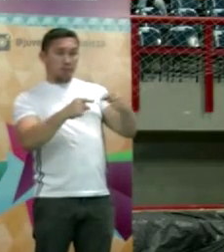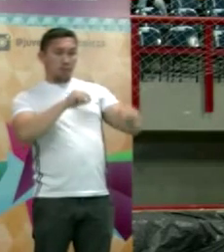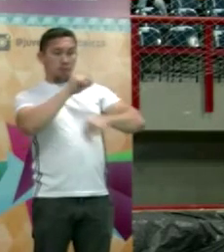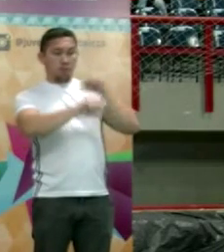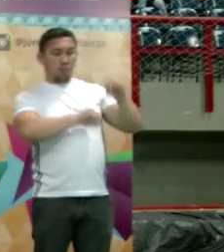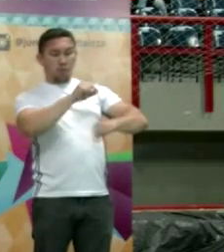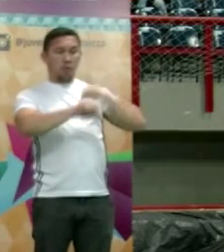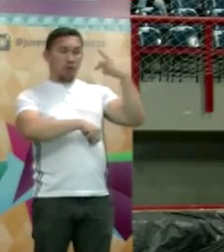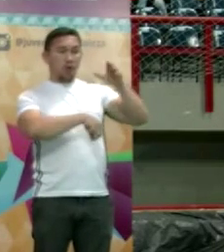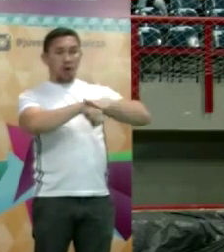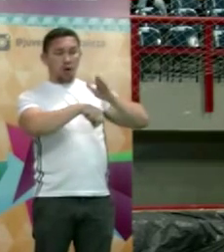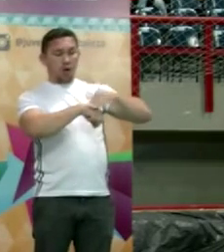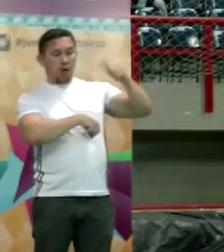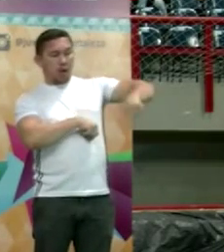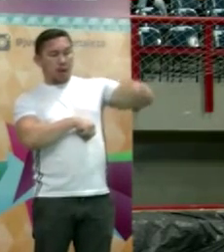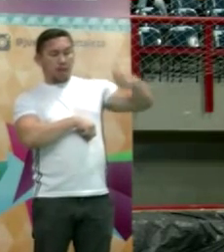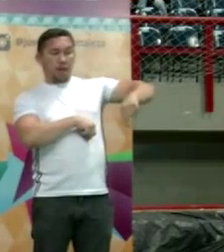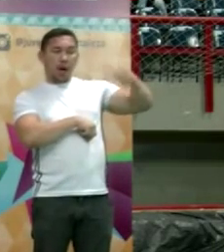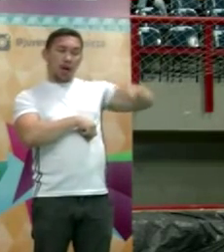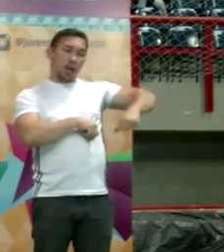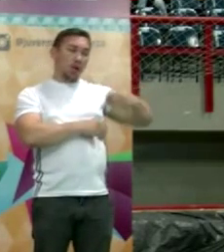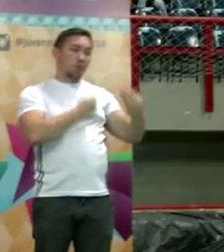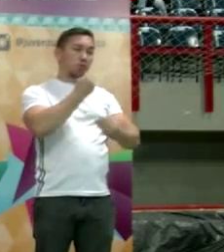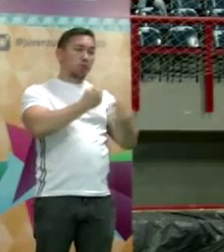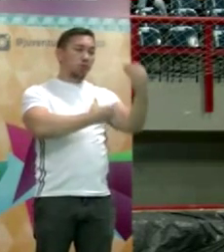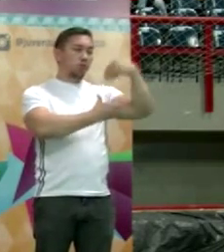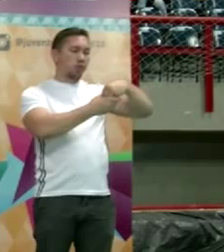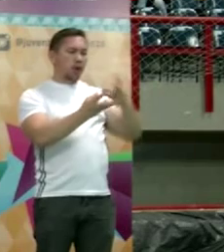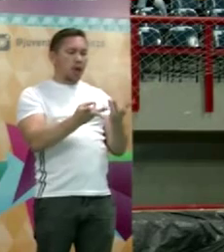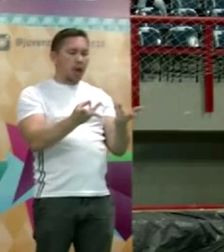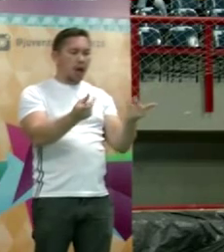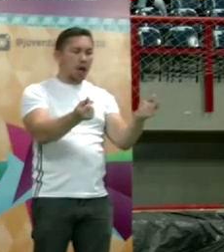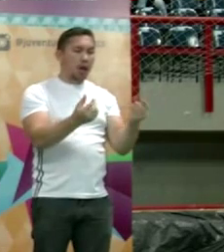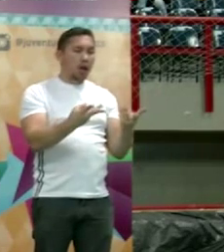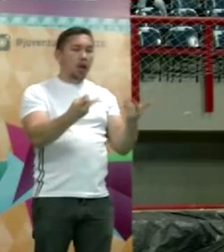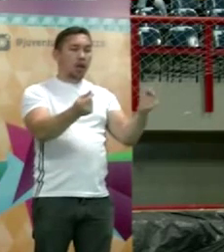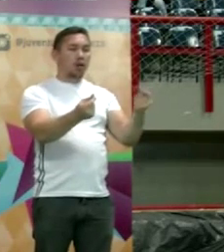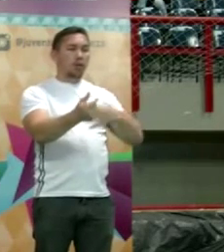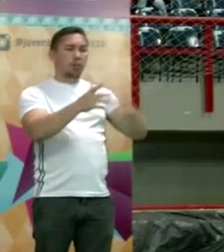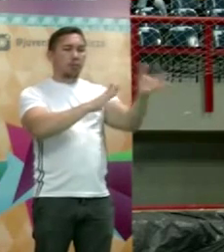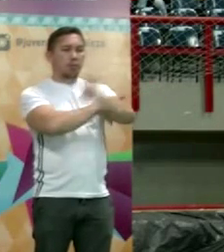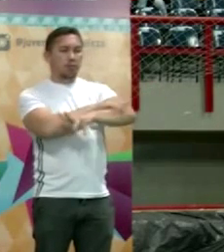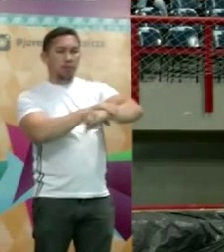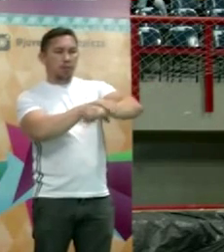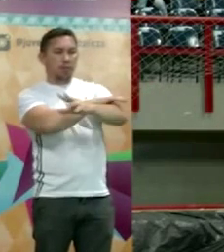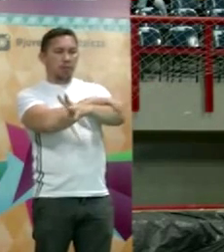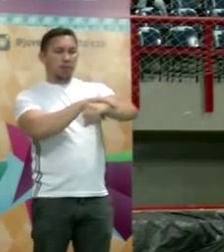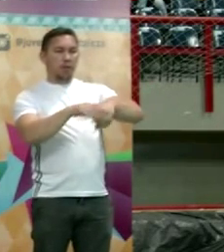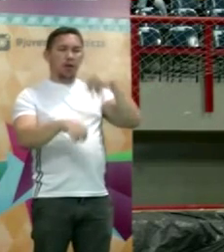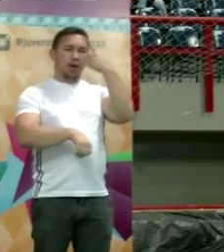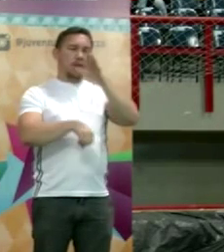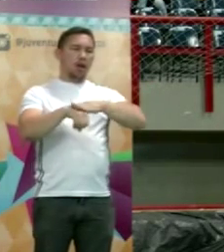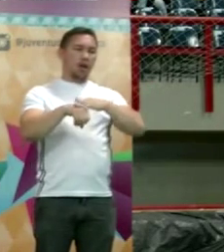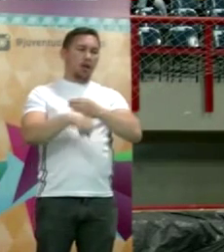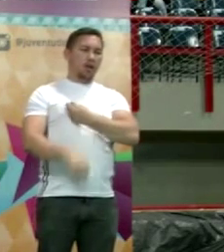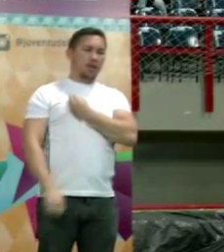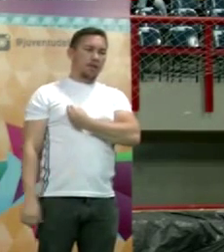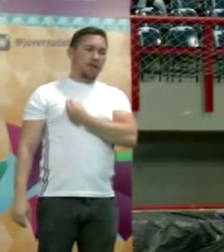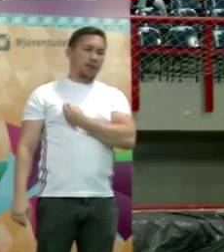renda seria avaliada na quantidade de mandioca que ela